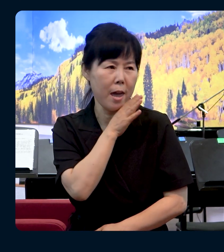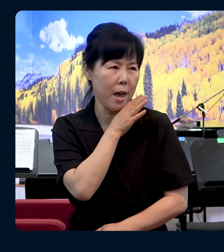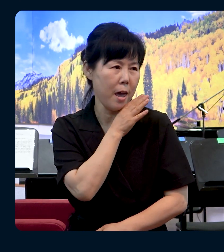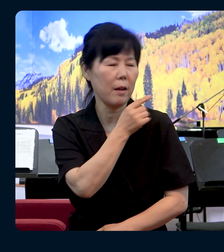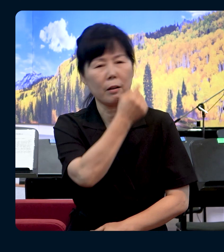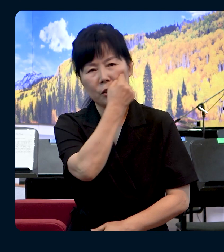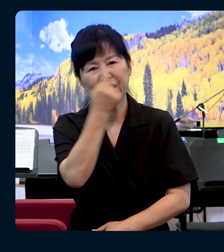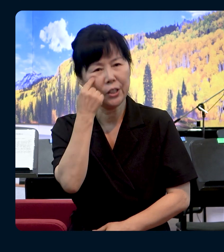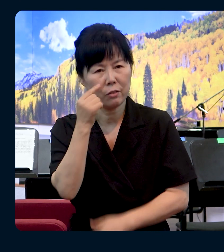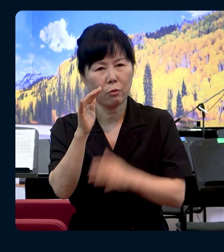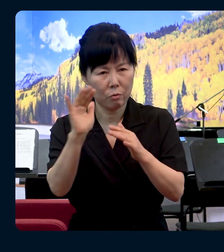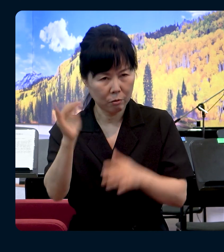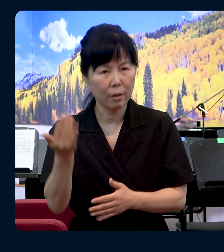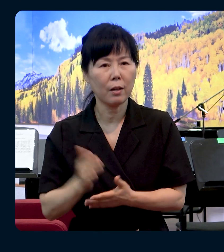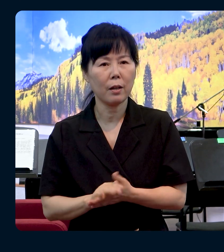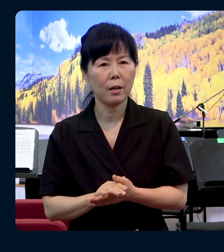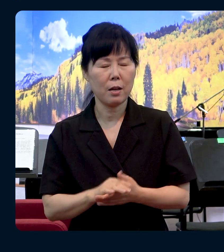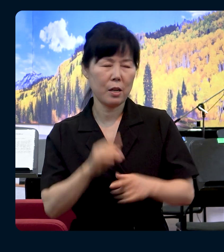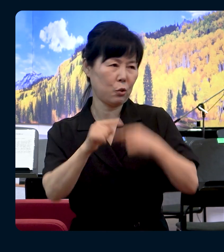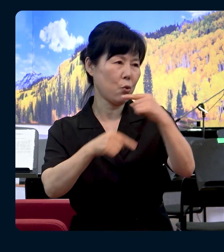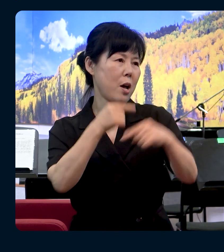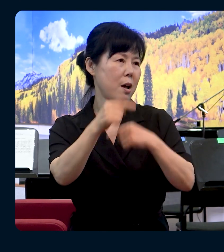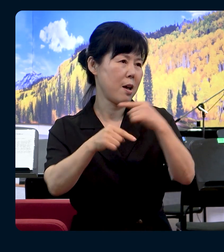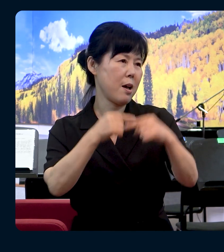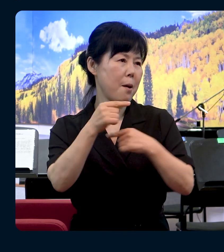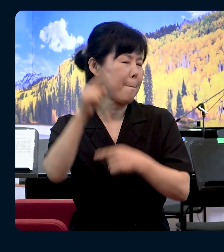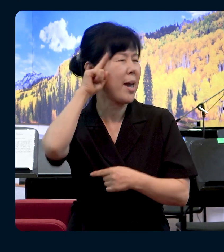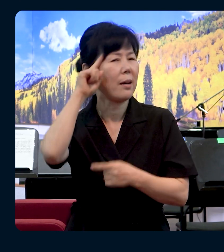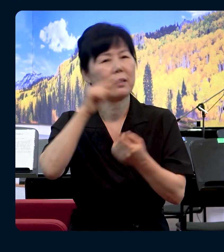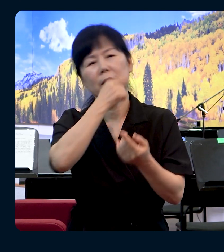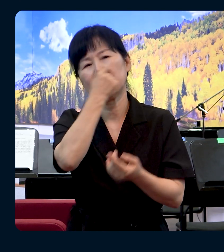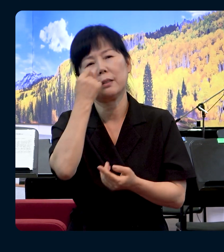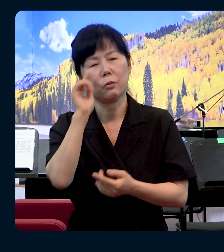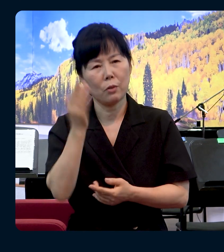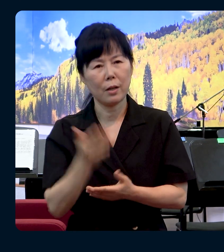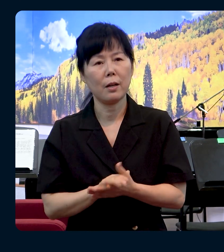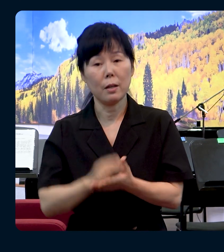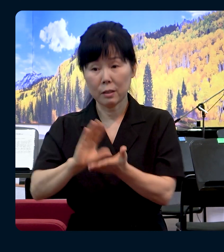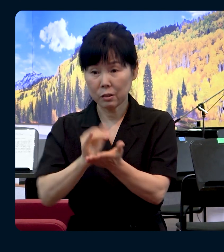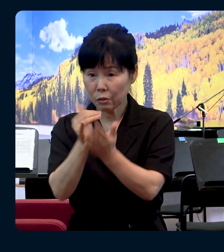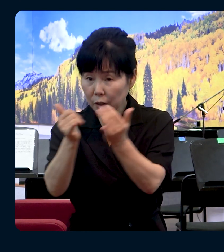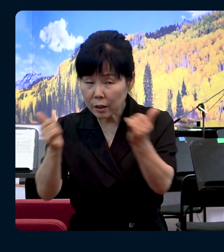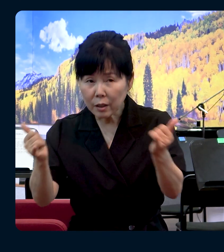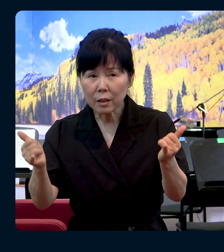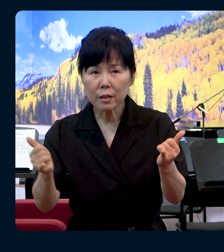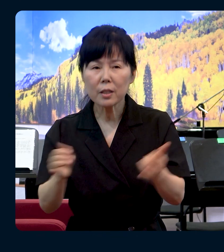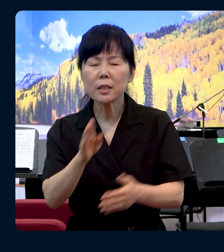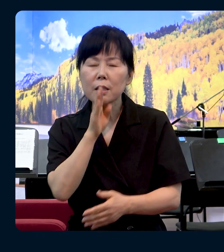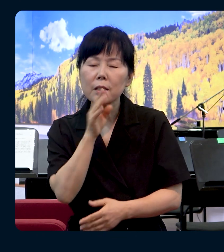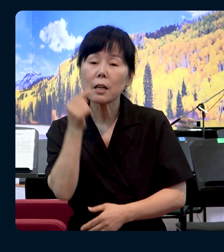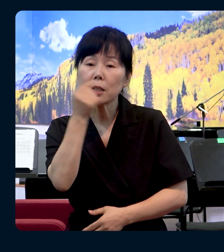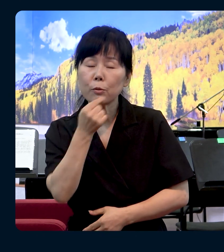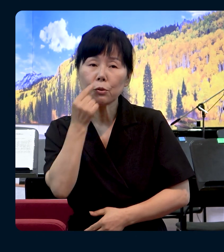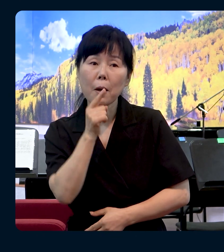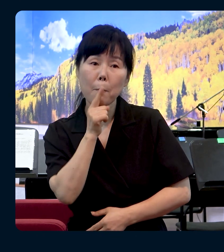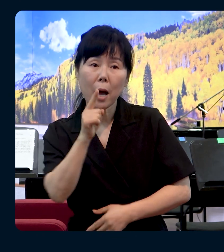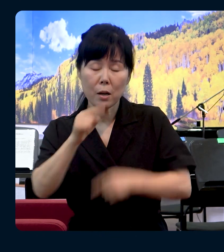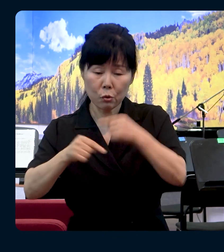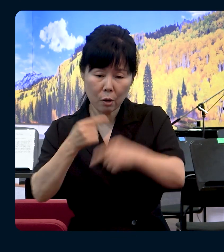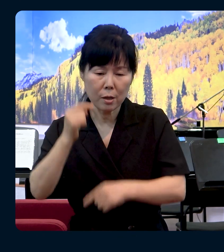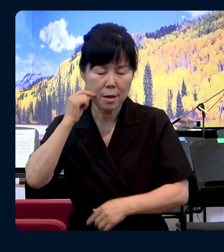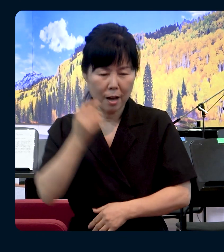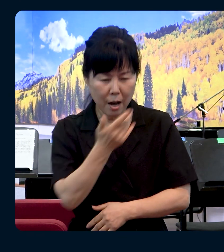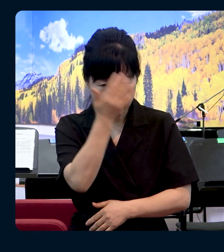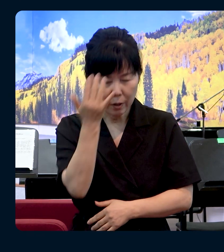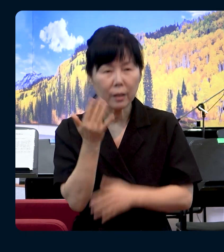그리스도인이라고 한다면 그 언어가 모든 걸 나타내게 돼 있어요. 예. 그리스도인은 정말 입술의 권세를 아름답게 사용하는